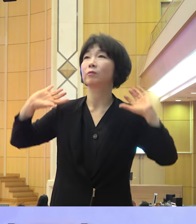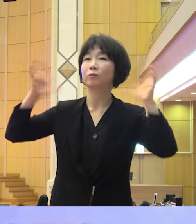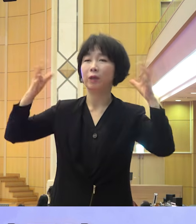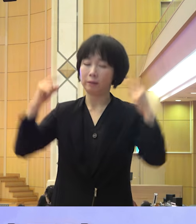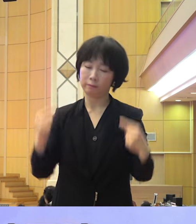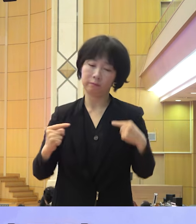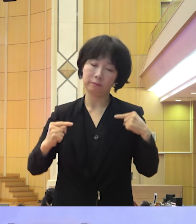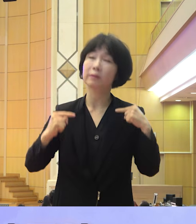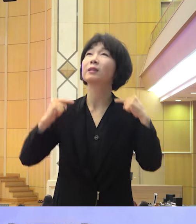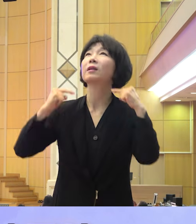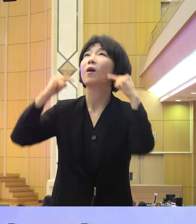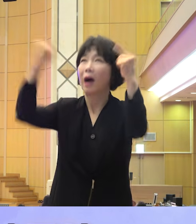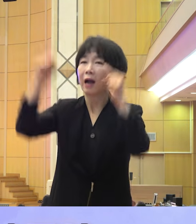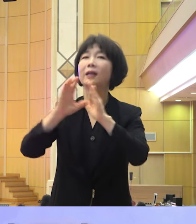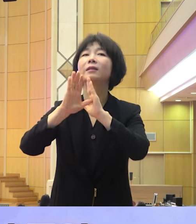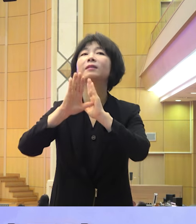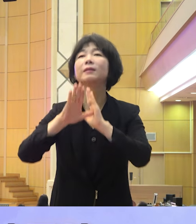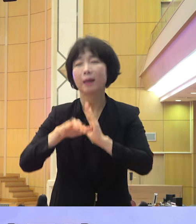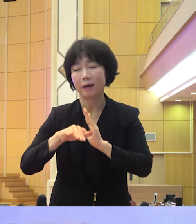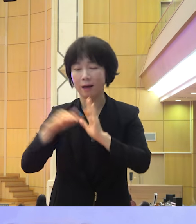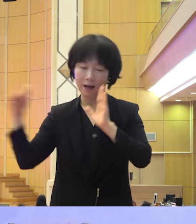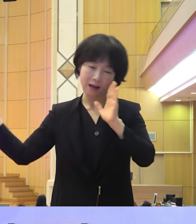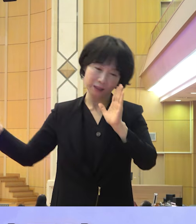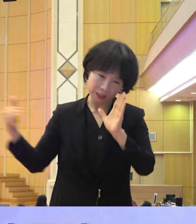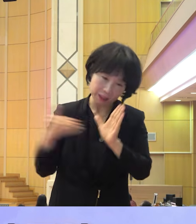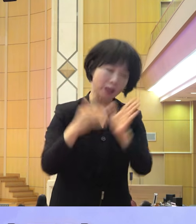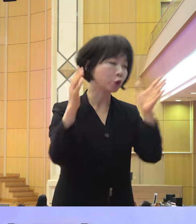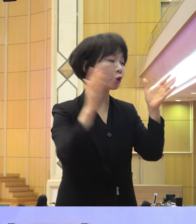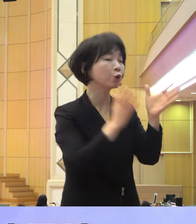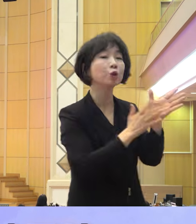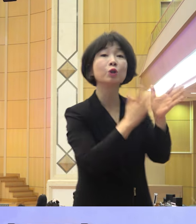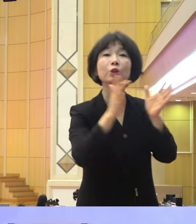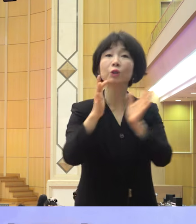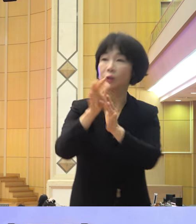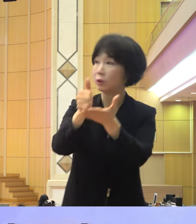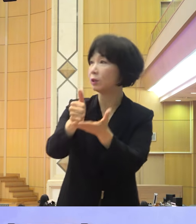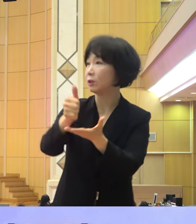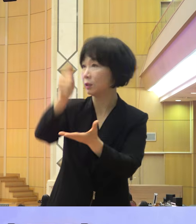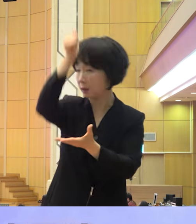천국에 들어갈 때까지 예수는